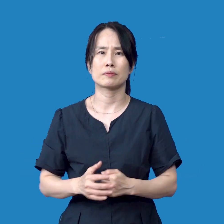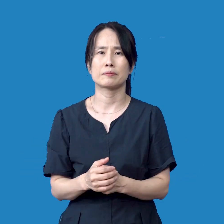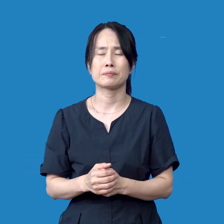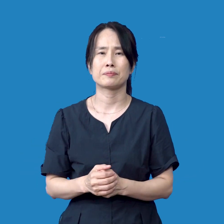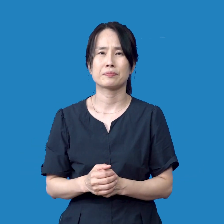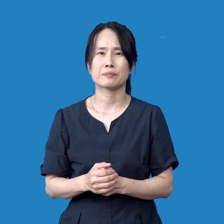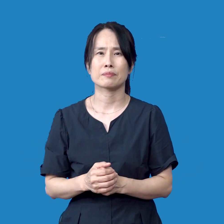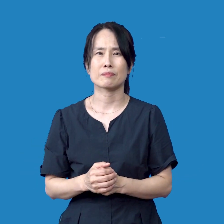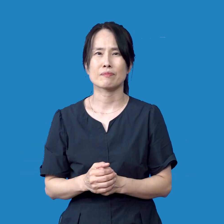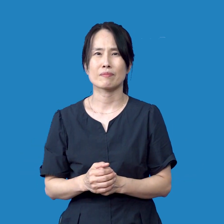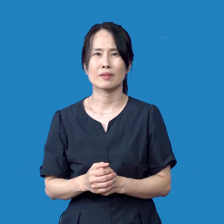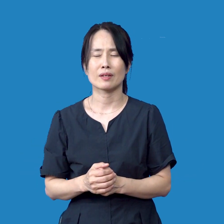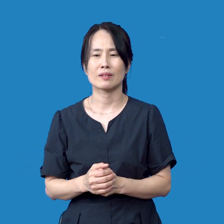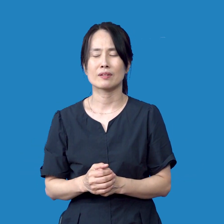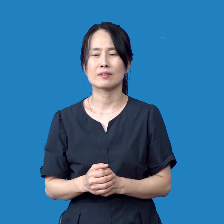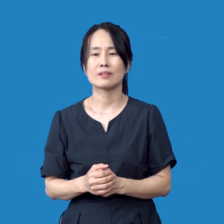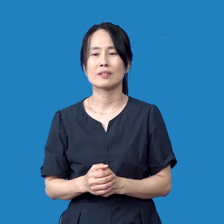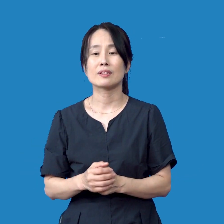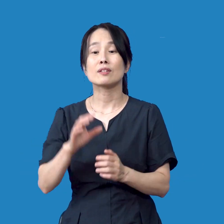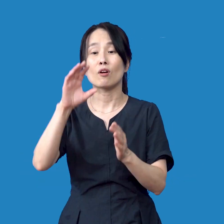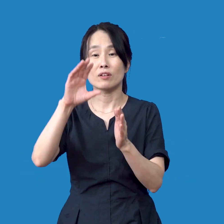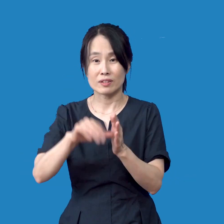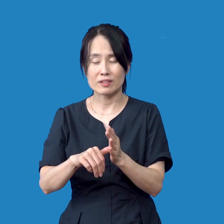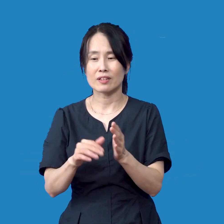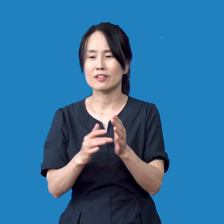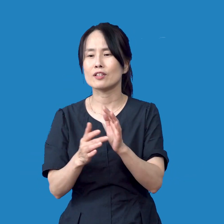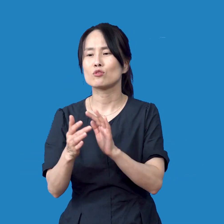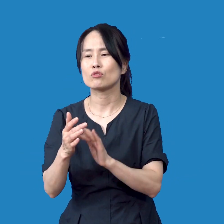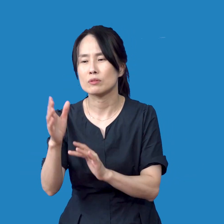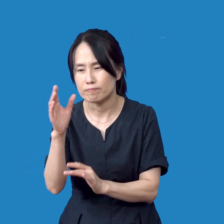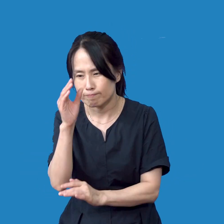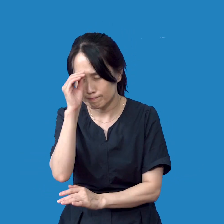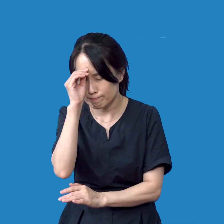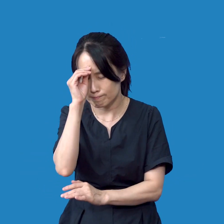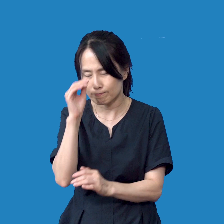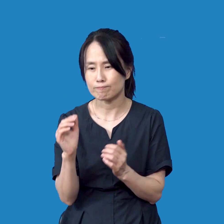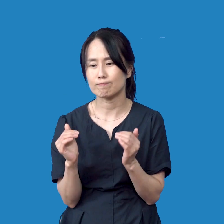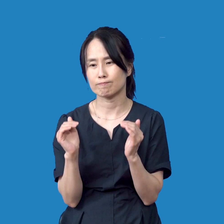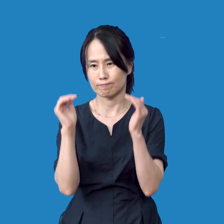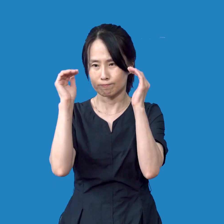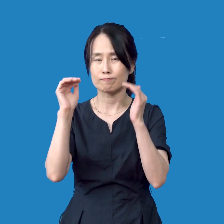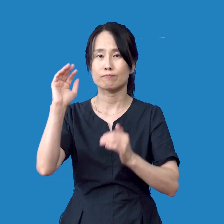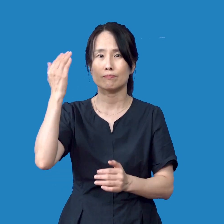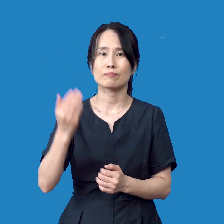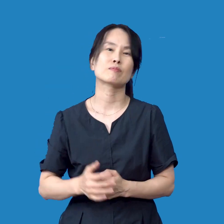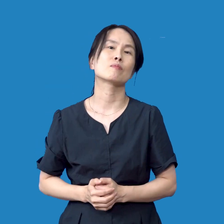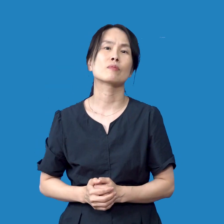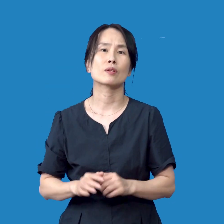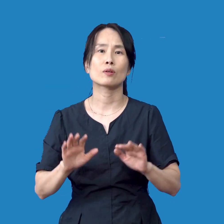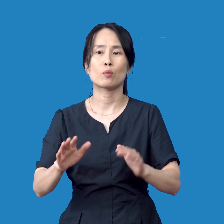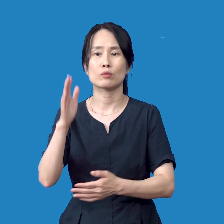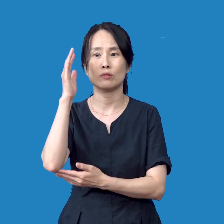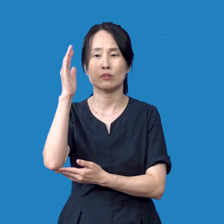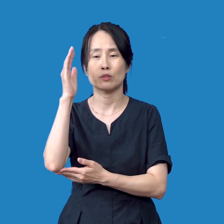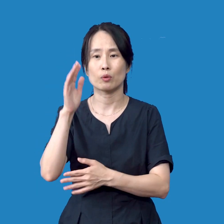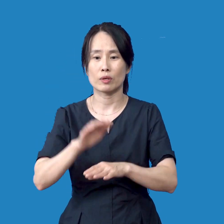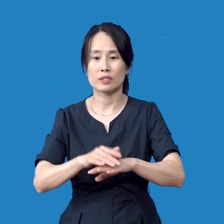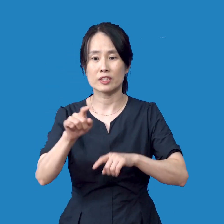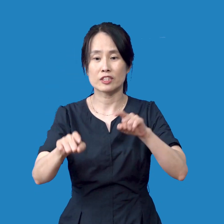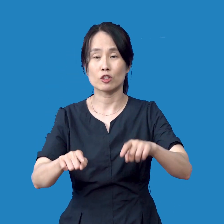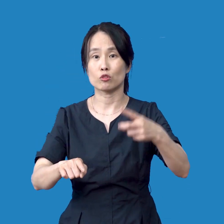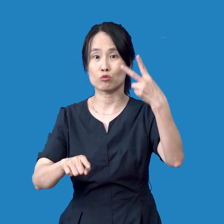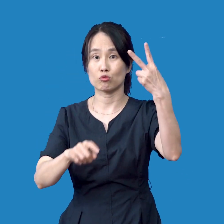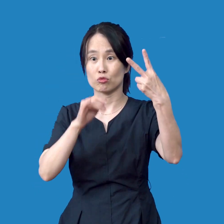그렇게 하면서 우리는 예수님을 닮아가는 것입니다. 자, 오늘 설교에 여러분 실천상 벌써